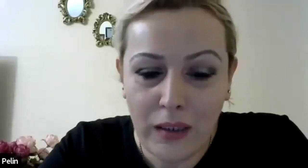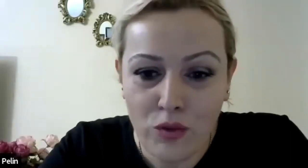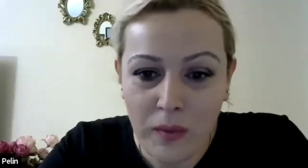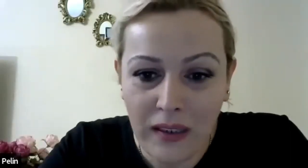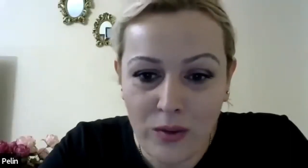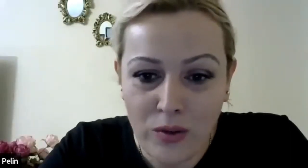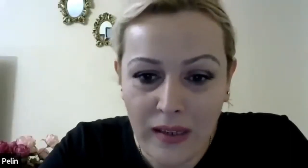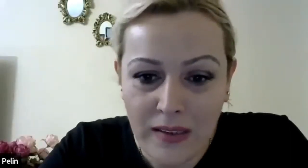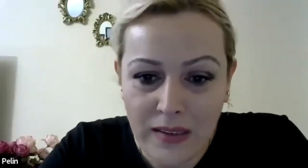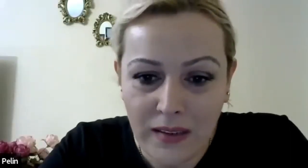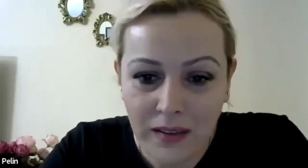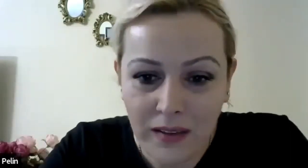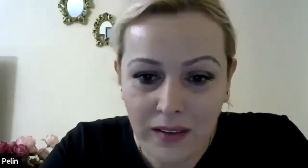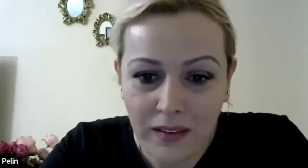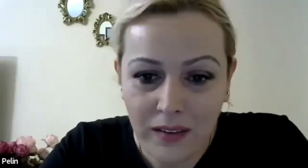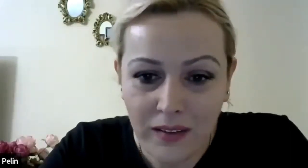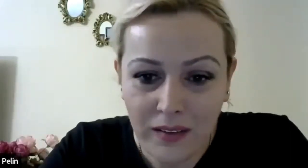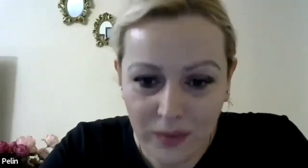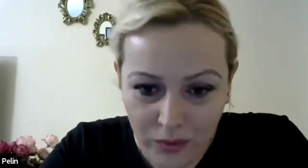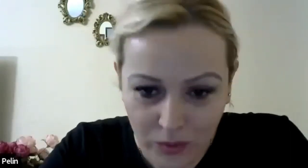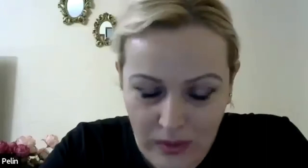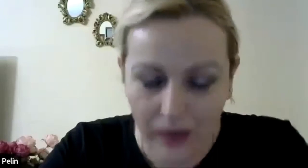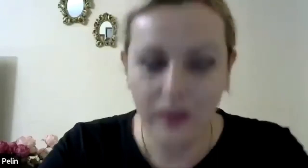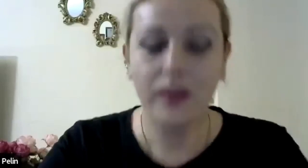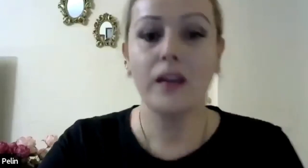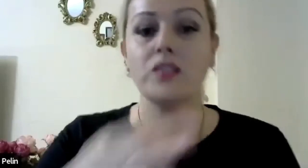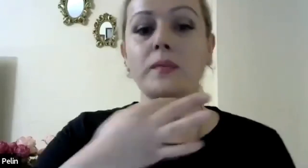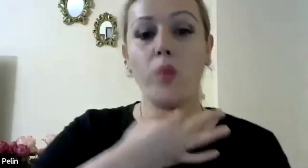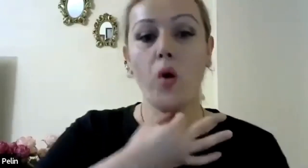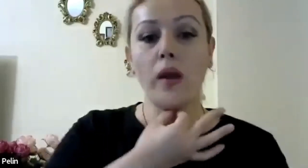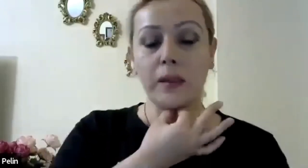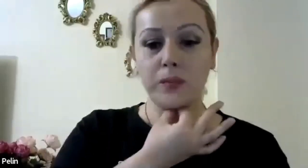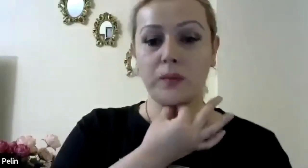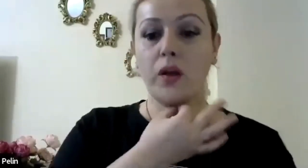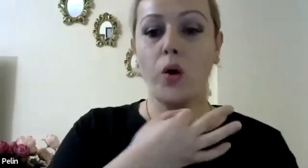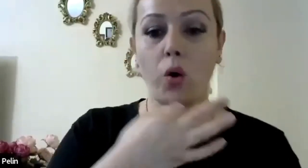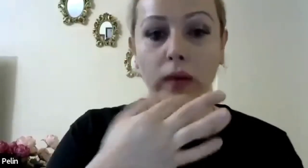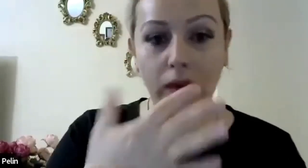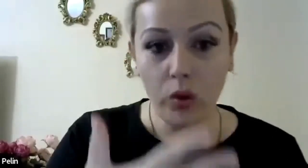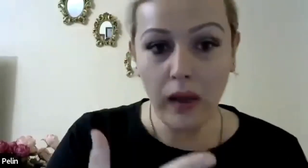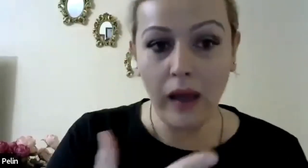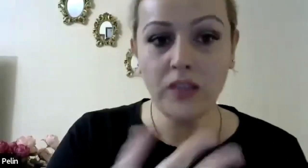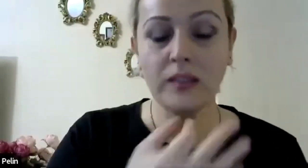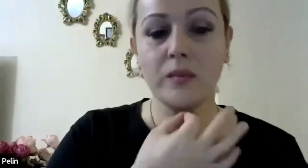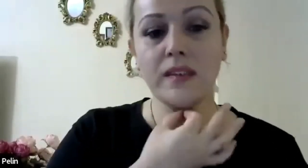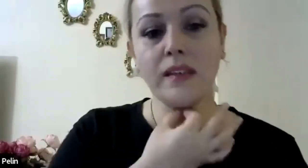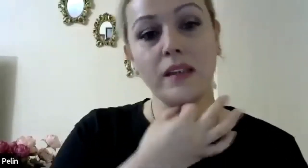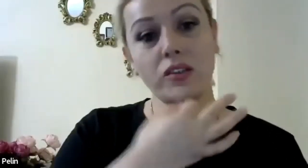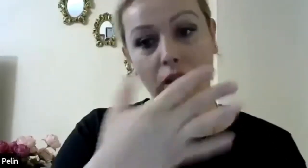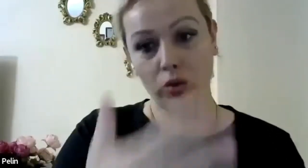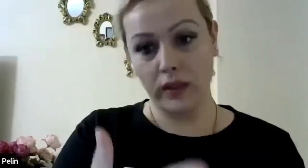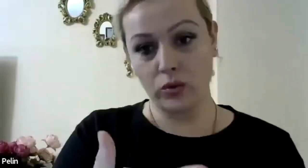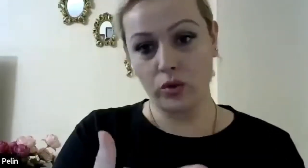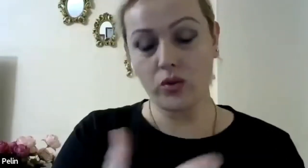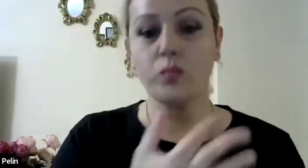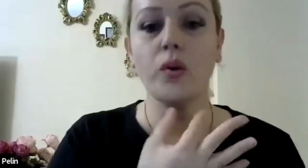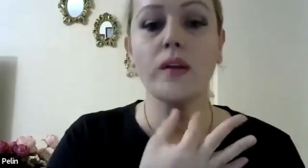Yavuz Bey göstersin. Güzel. Şimdi böyle yapıp öne doğru açtığımızda teşekkür ediyoruz. Böyle